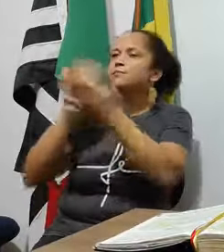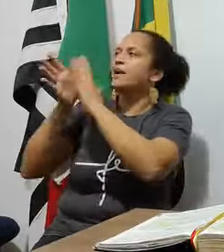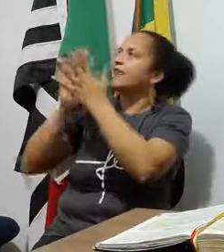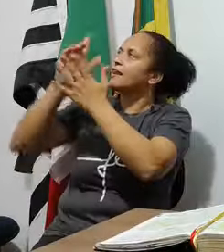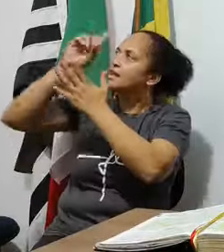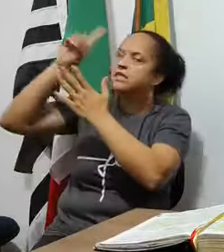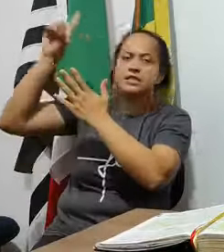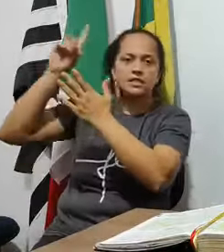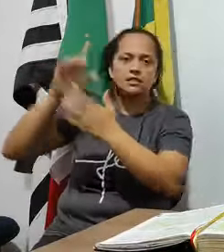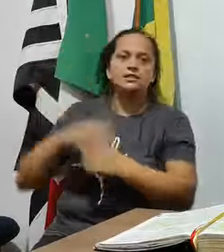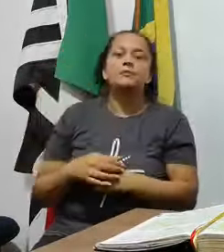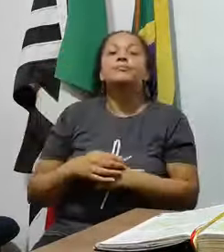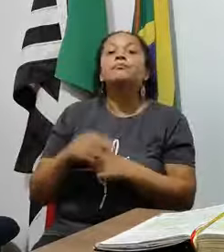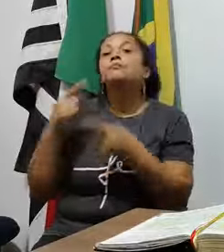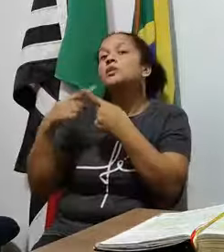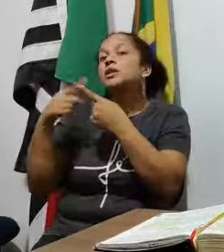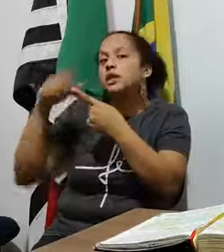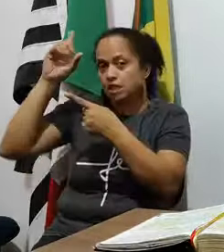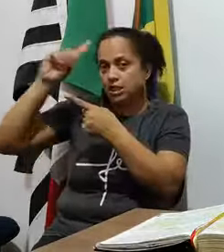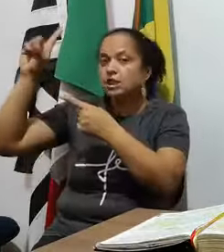isso, meus amados,